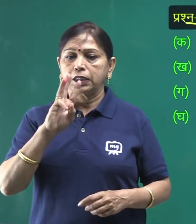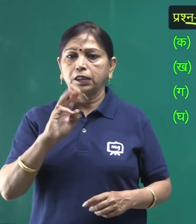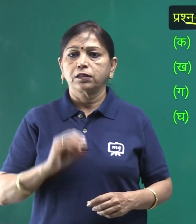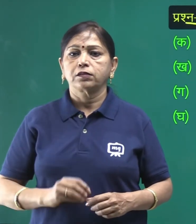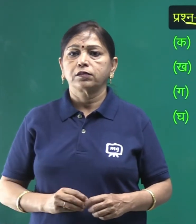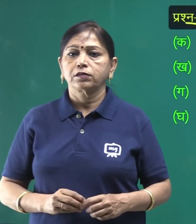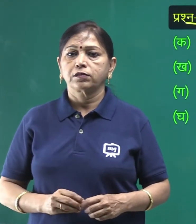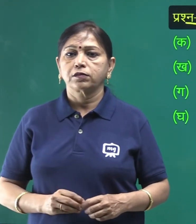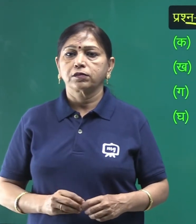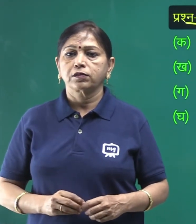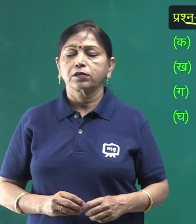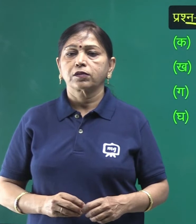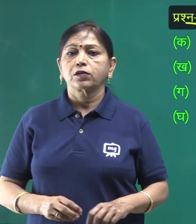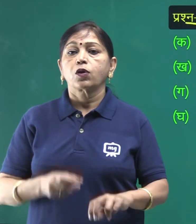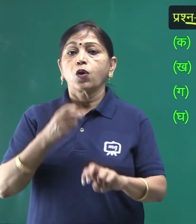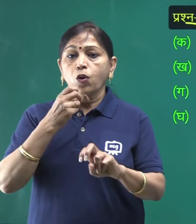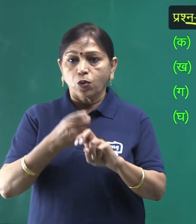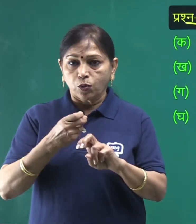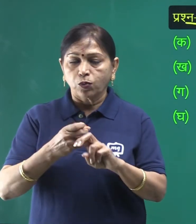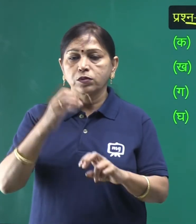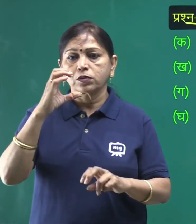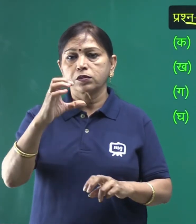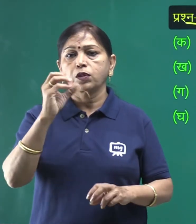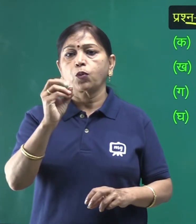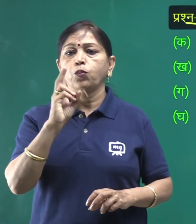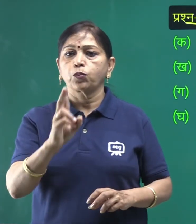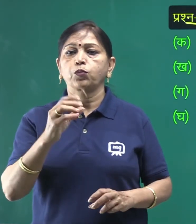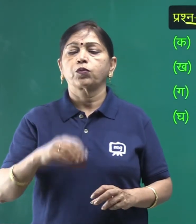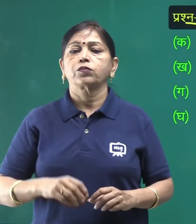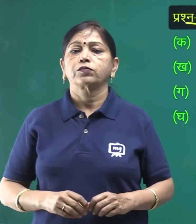3 ठोस कार्बन डाइऑक्साइड को,